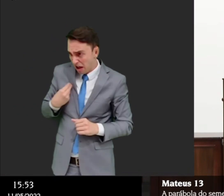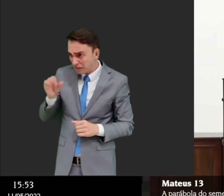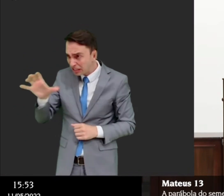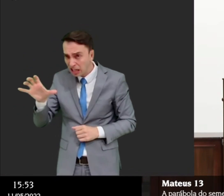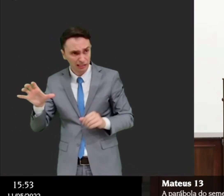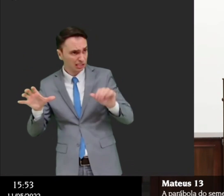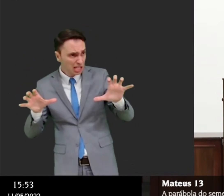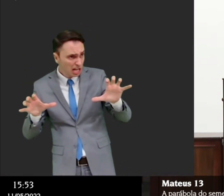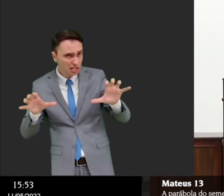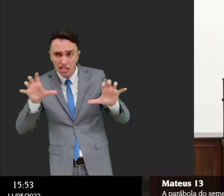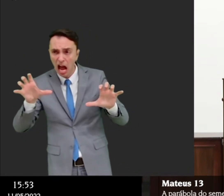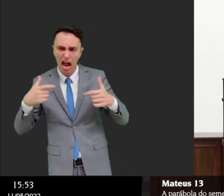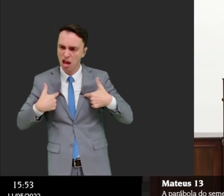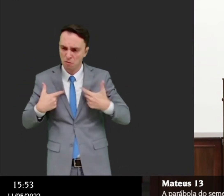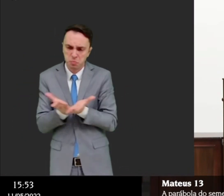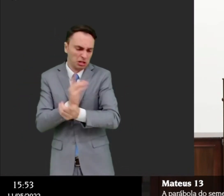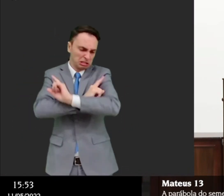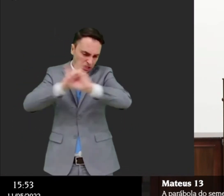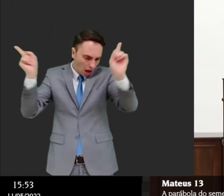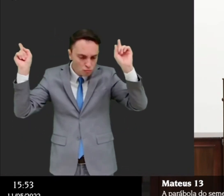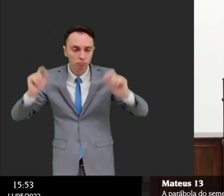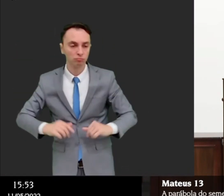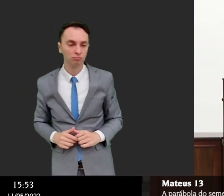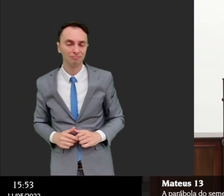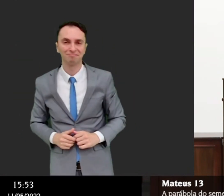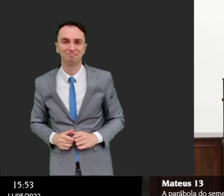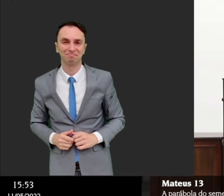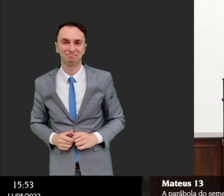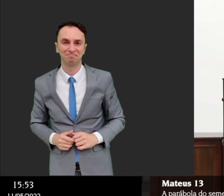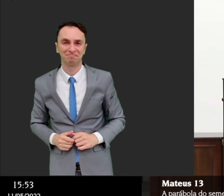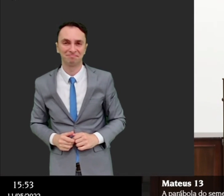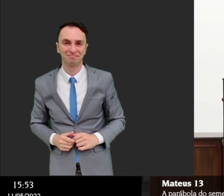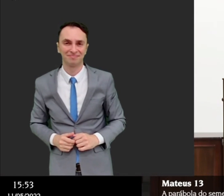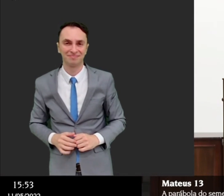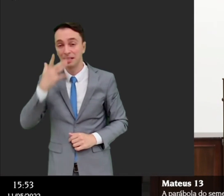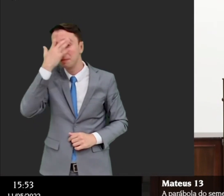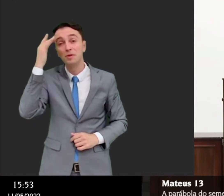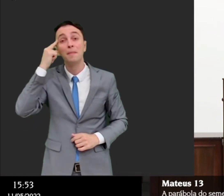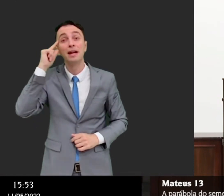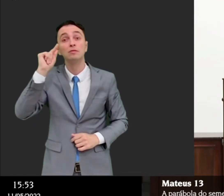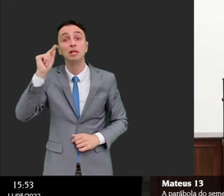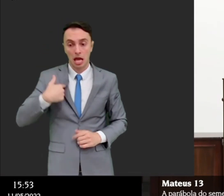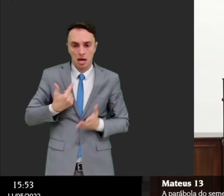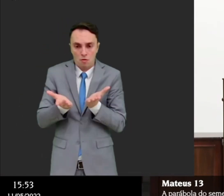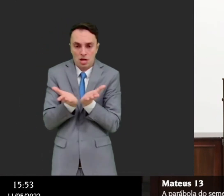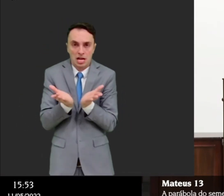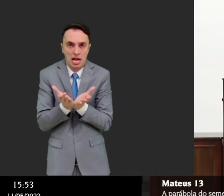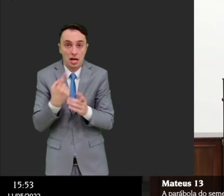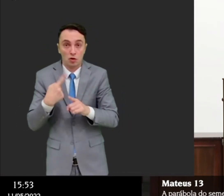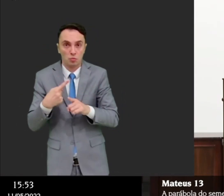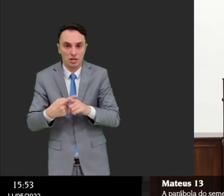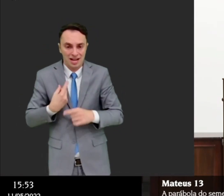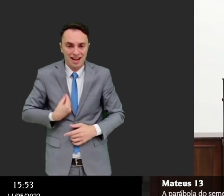em quê? Estão focados que o Evangelho só é para lidar as coisas terrenas. Só